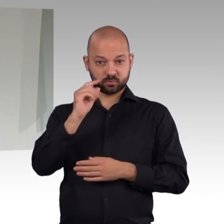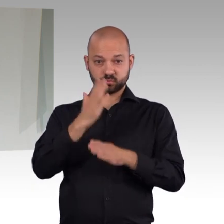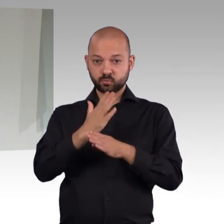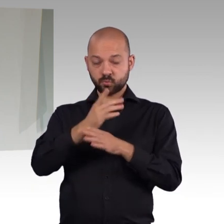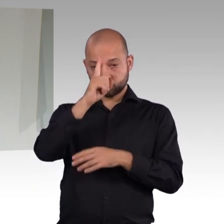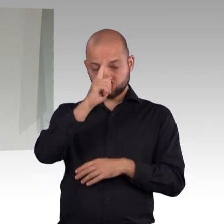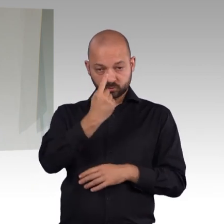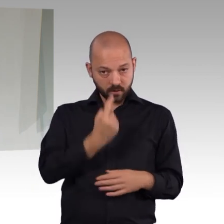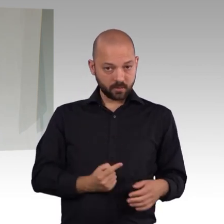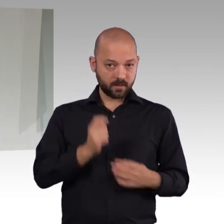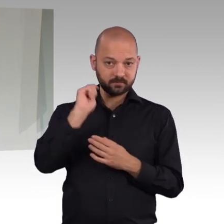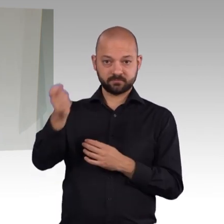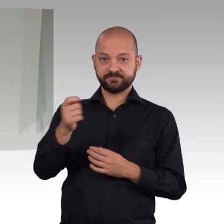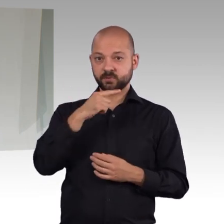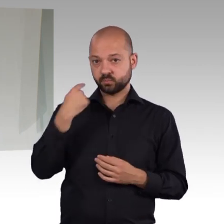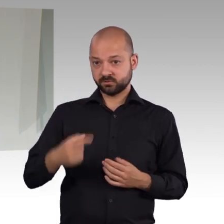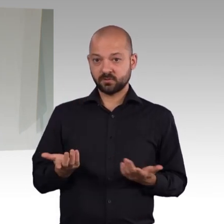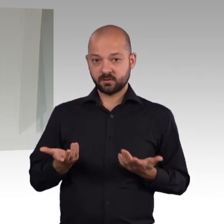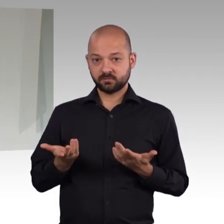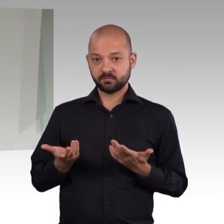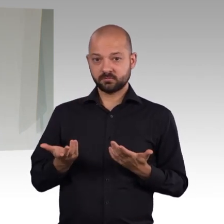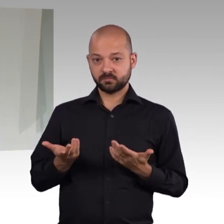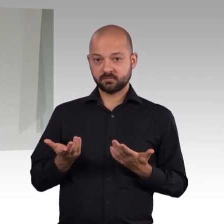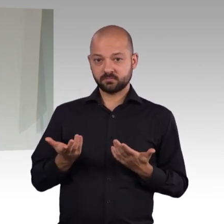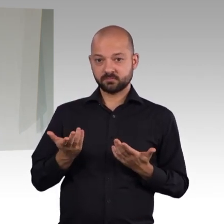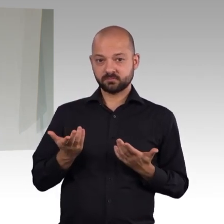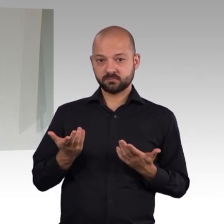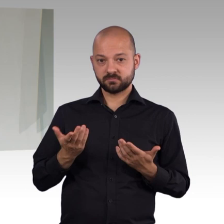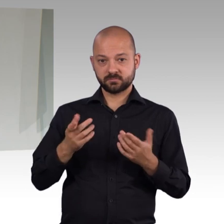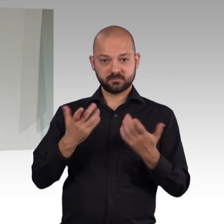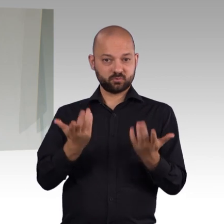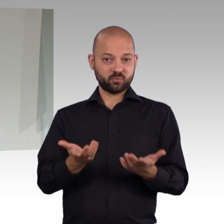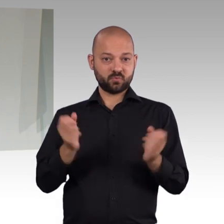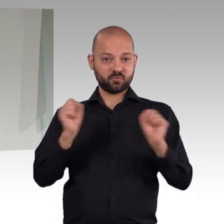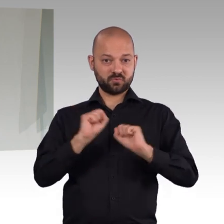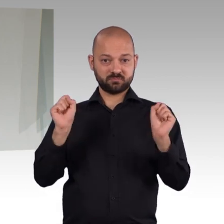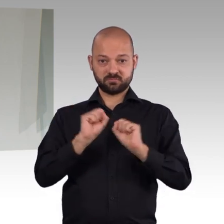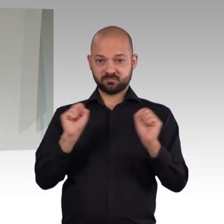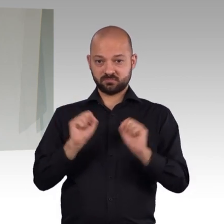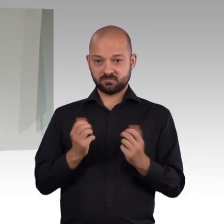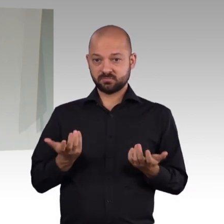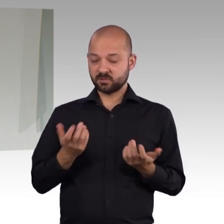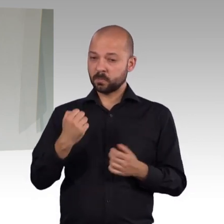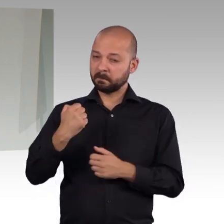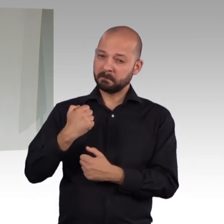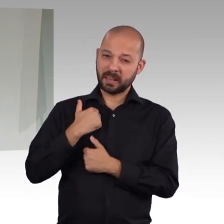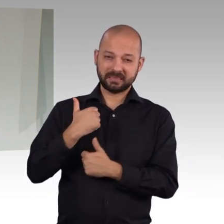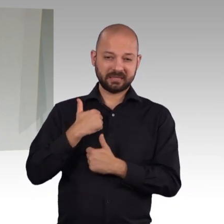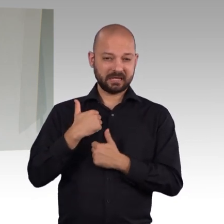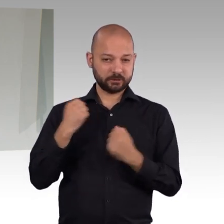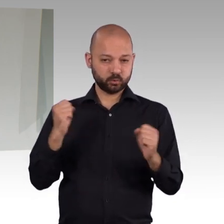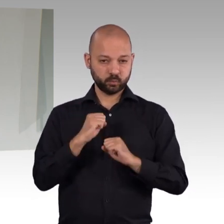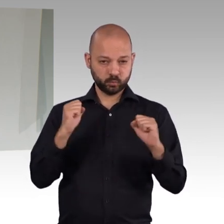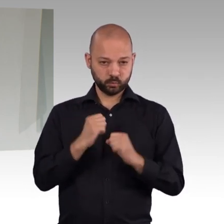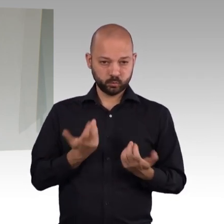Damen und Herren, es gab mal Zeiten, wo in Deutschland mit Zurückhaltung über die Rolle des Militärs bei der Gestaltung